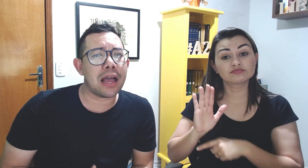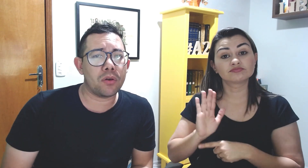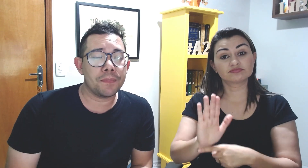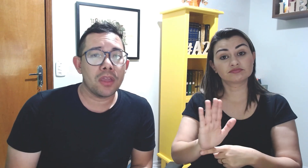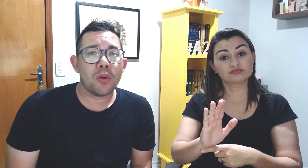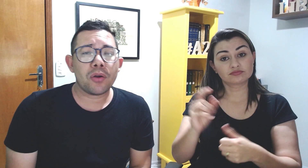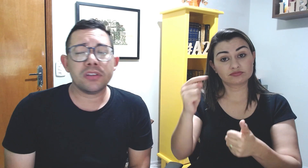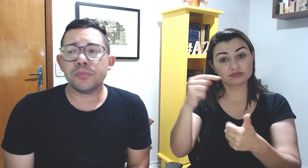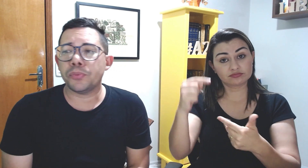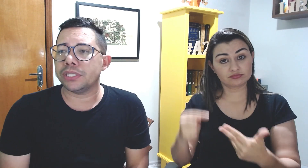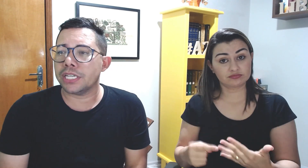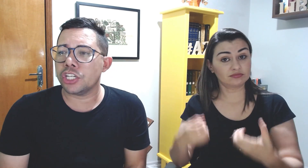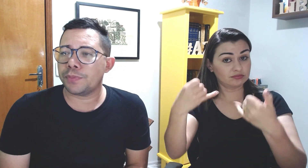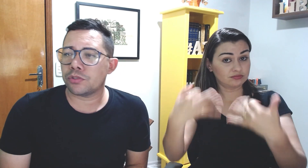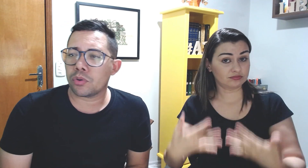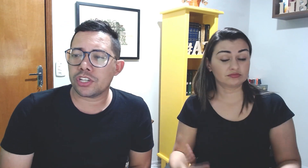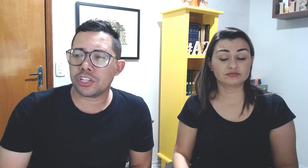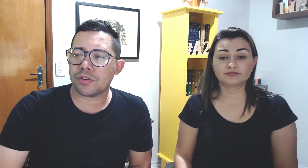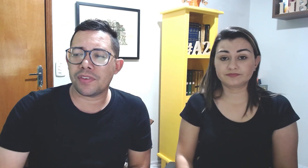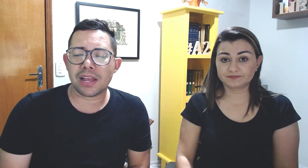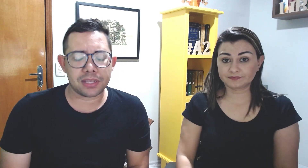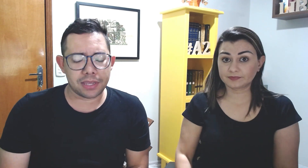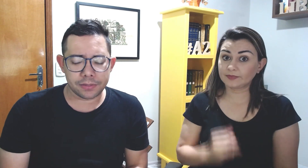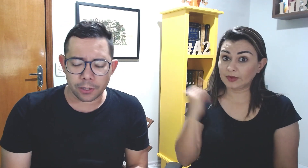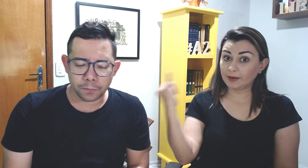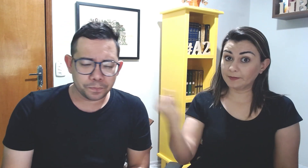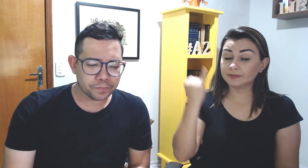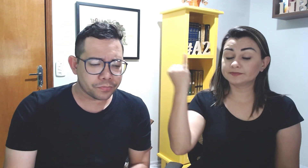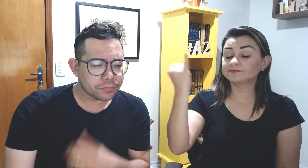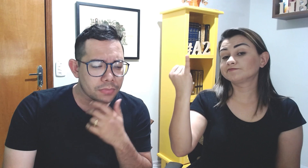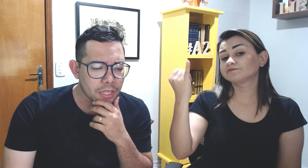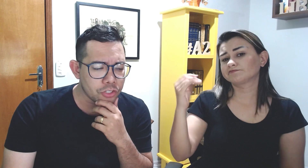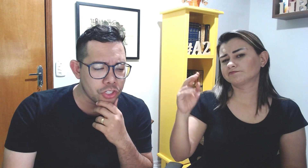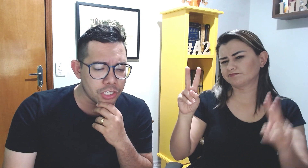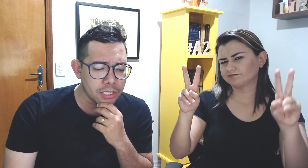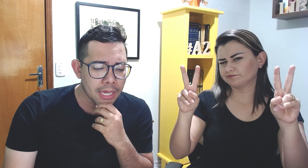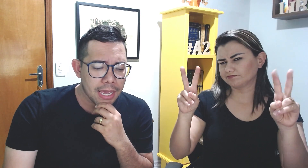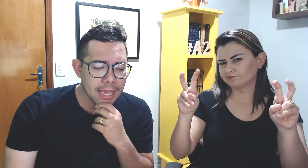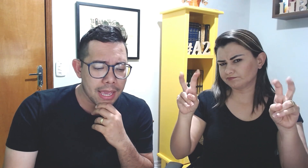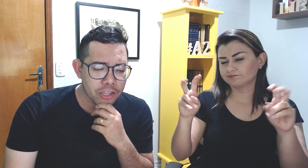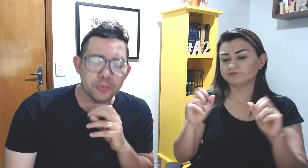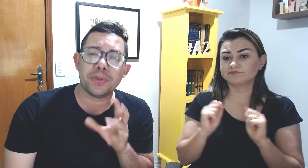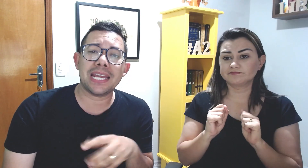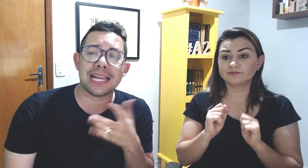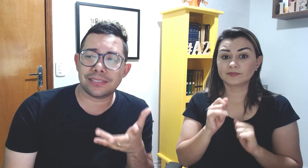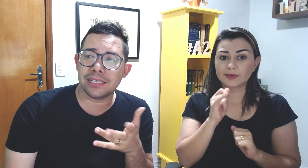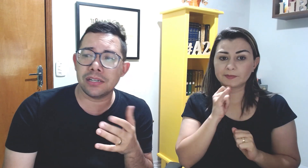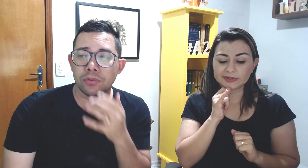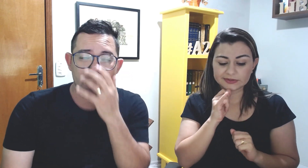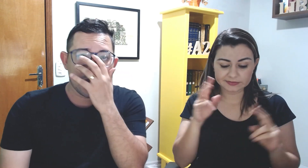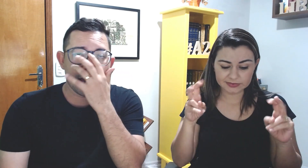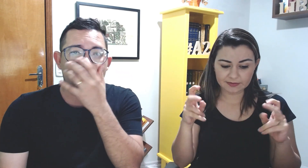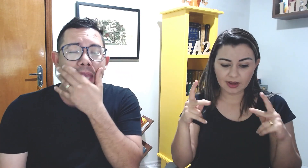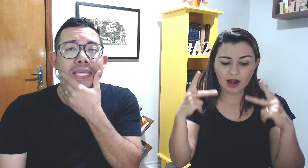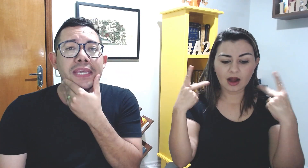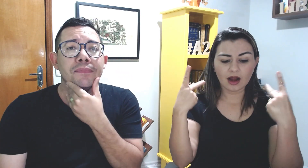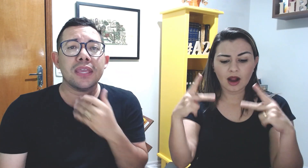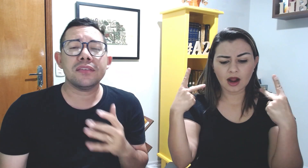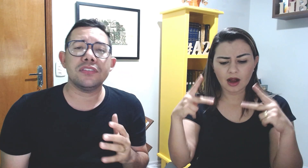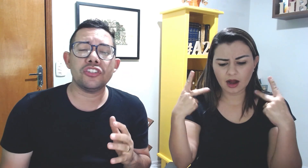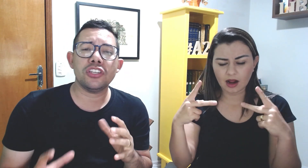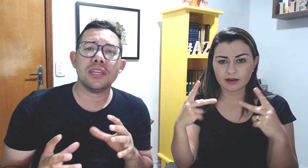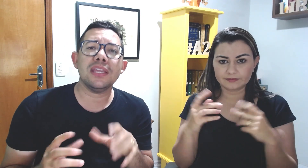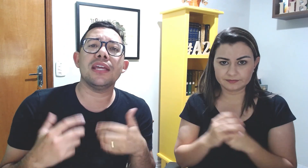nesta aula. Uma coisa importante, pessoal, quando a gente vai falar essa questão de pregação, é